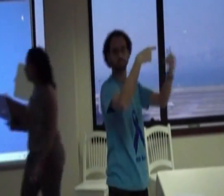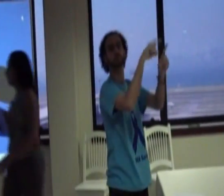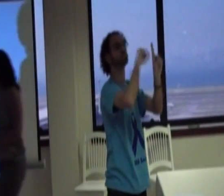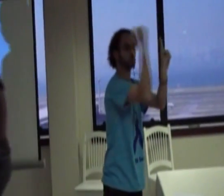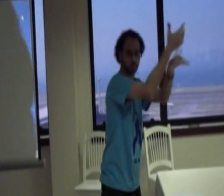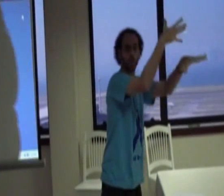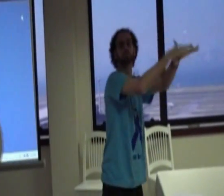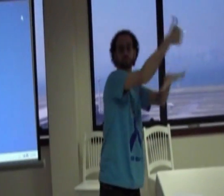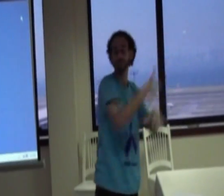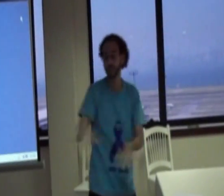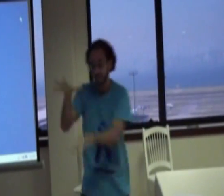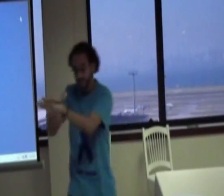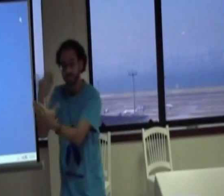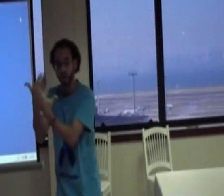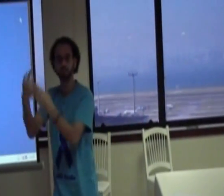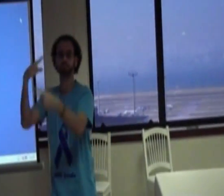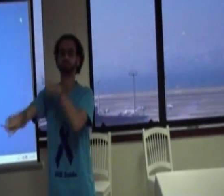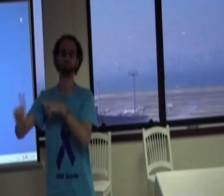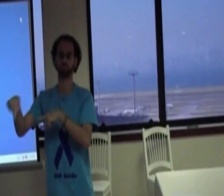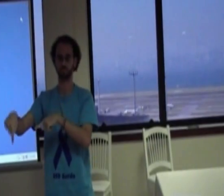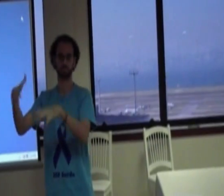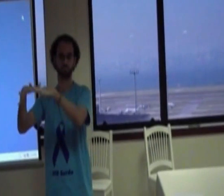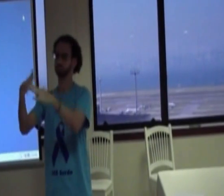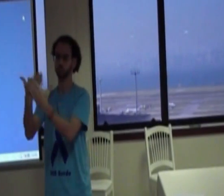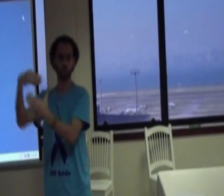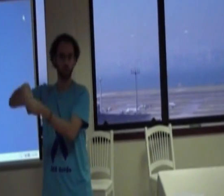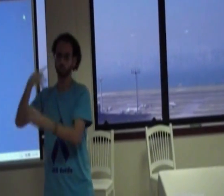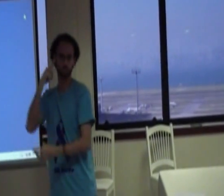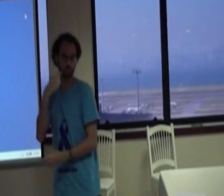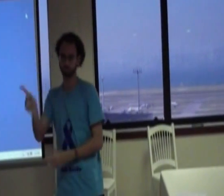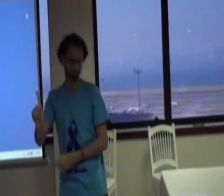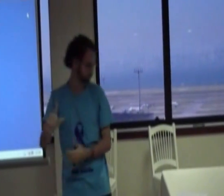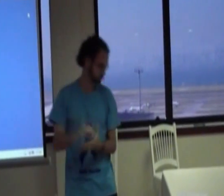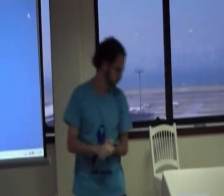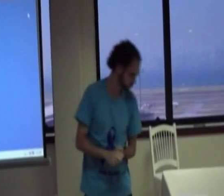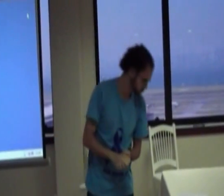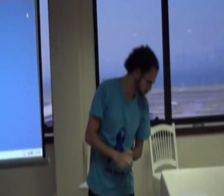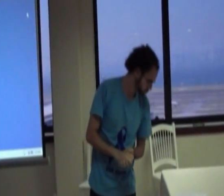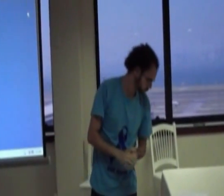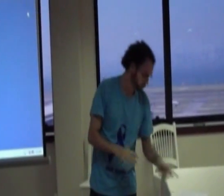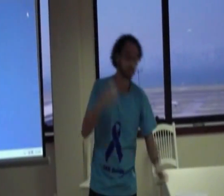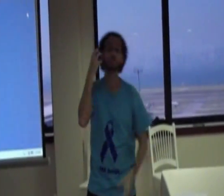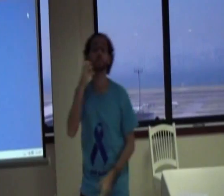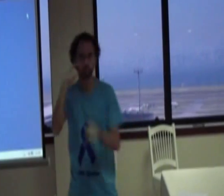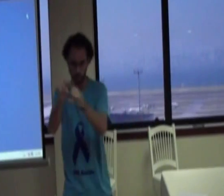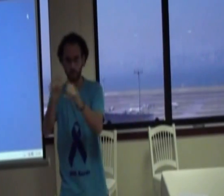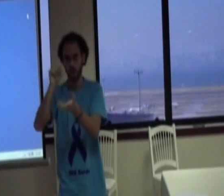acompanhamento, um cotidiano melhor na sociedade. Nessa inclusão que está sendo posta, a gente não consegue esse